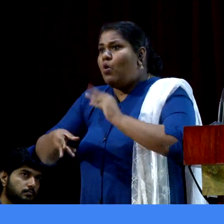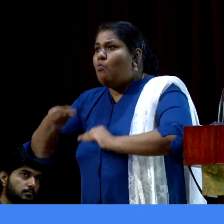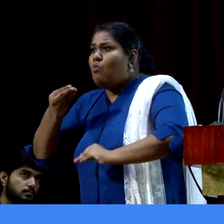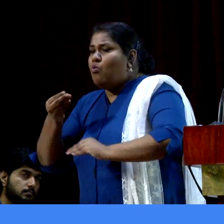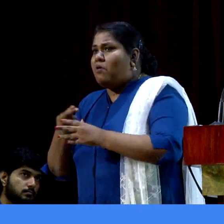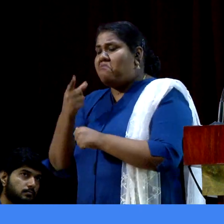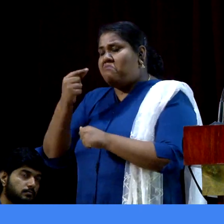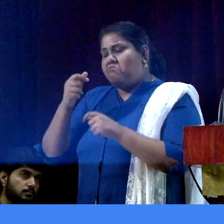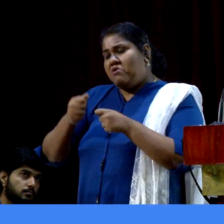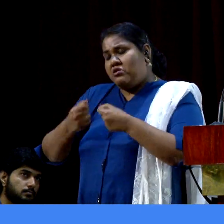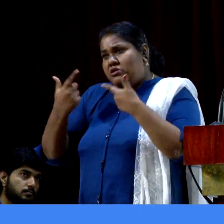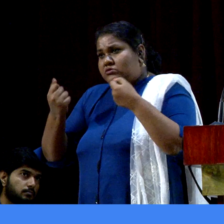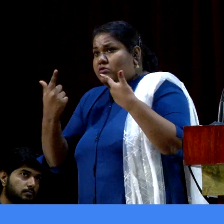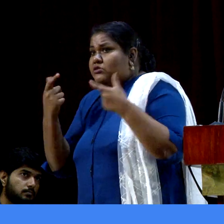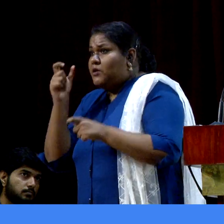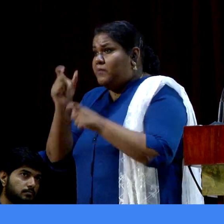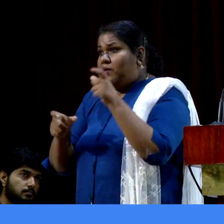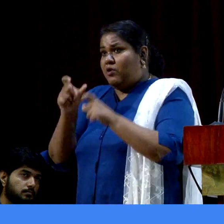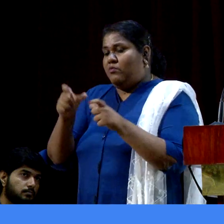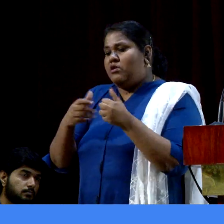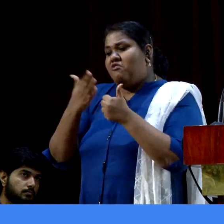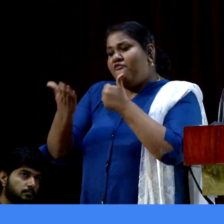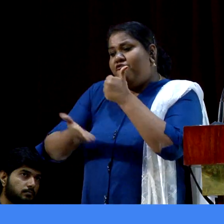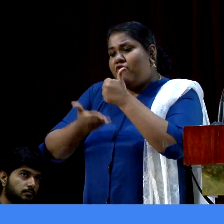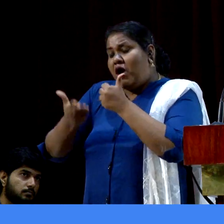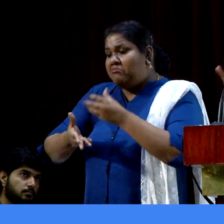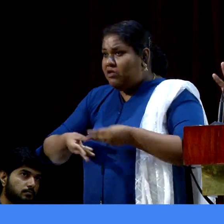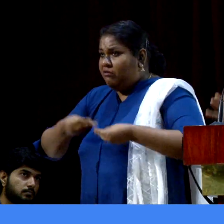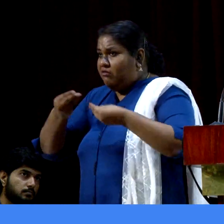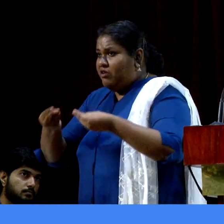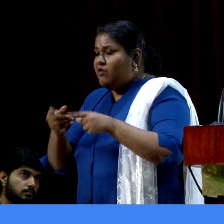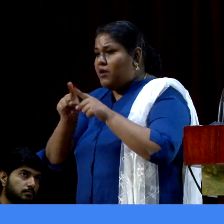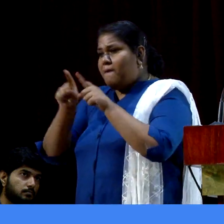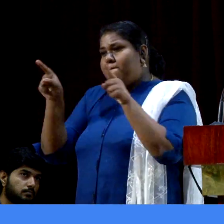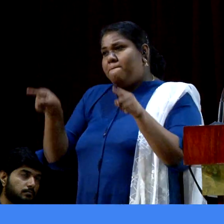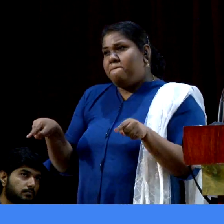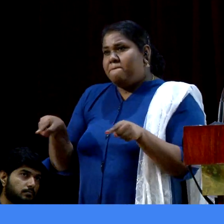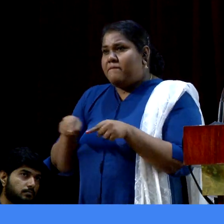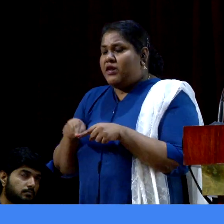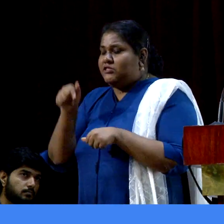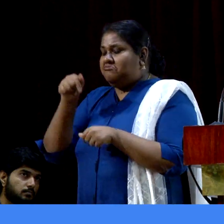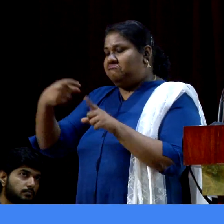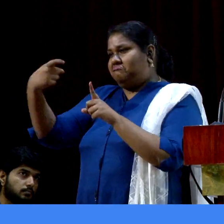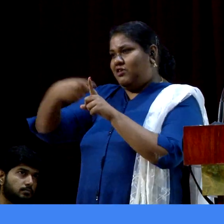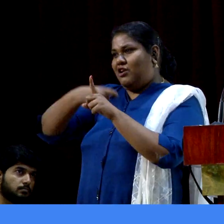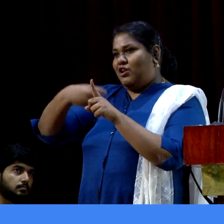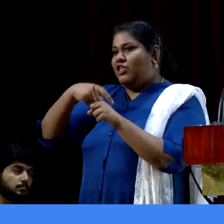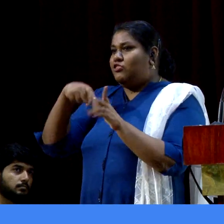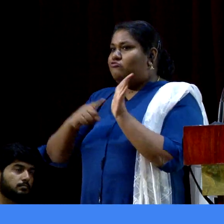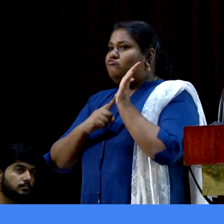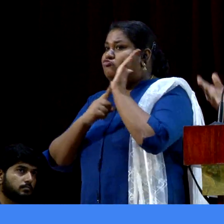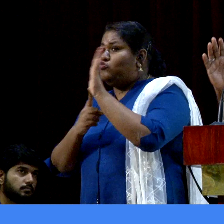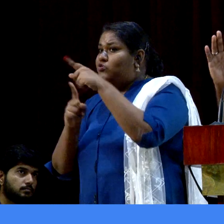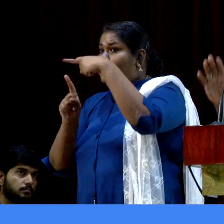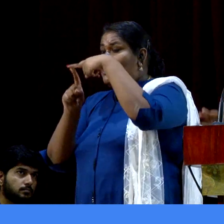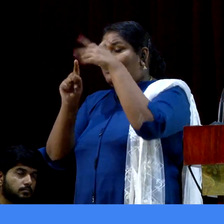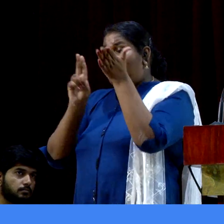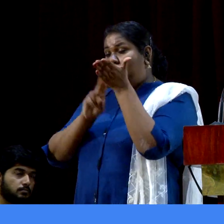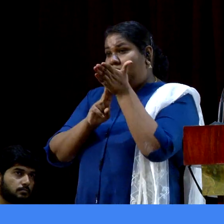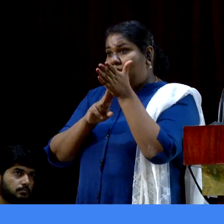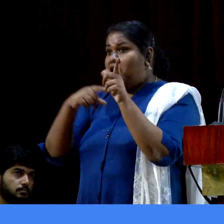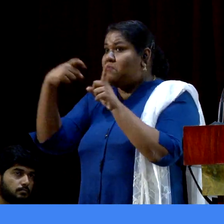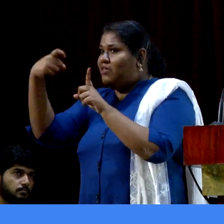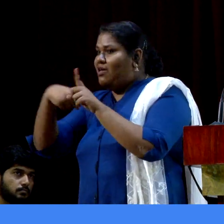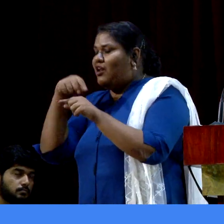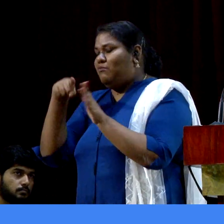உடைத்தெறிந்து நிலத்தை உழுபவனிடம் தருகிற பெரும் புரட்சியை செய்து காட்டிய மண் இந்த கேரளாவும் தமிழ்நாடும் என்பதை நாம் என்றைக்கும்